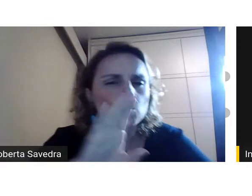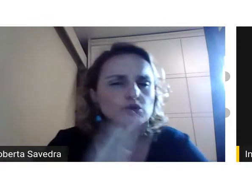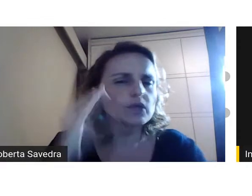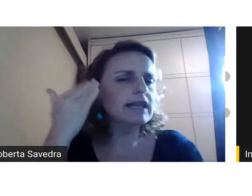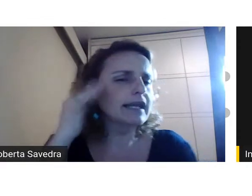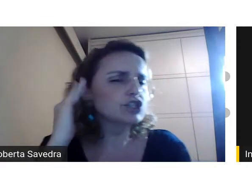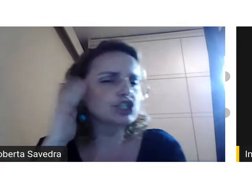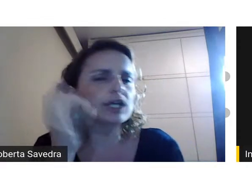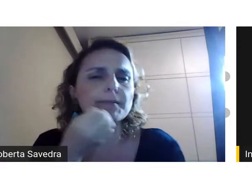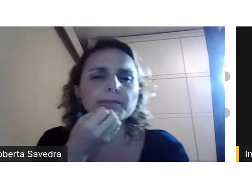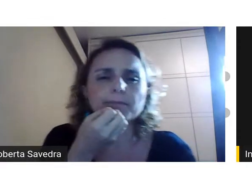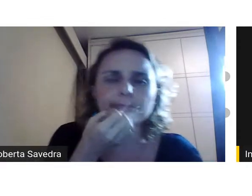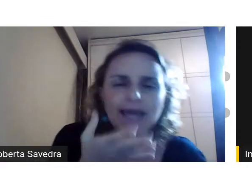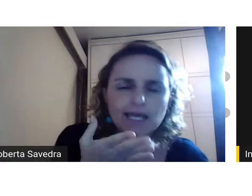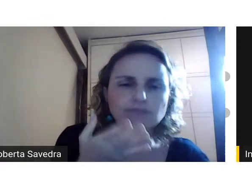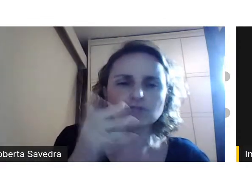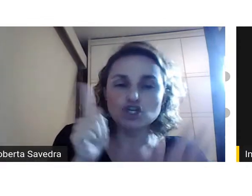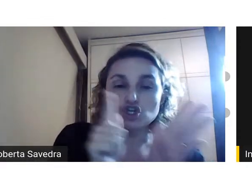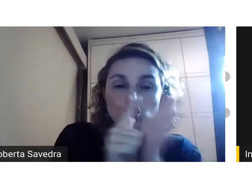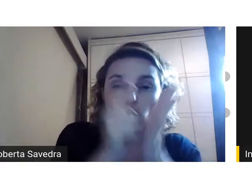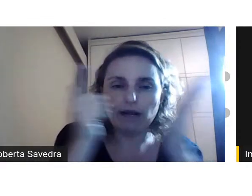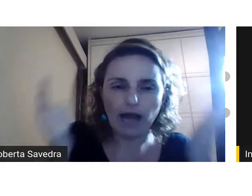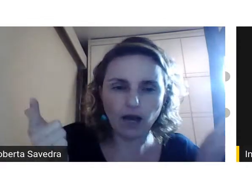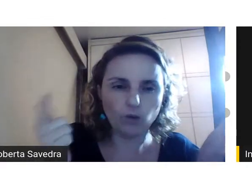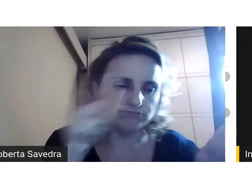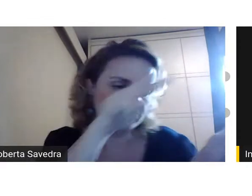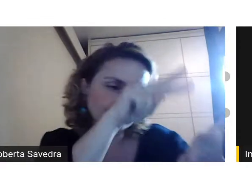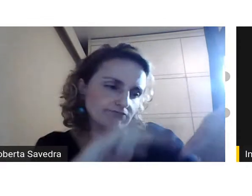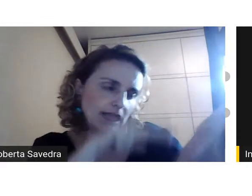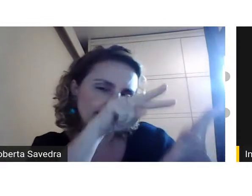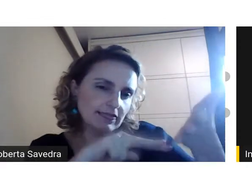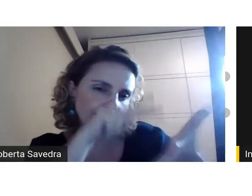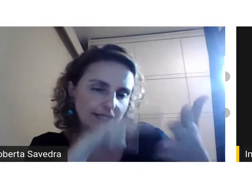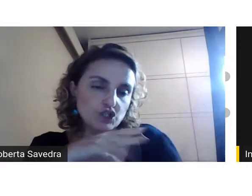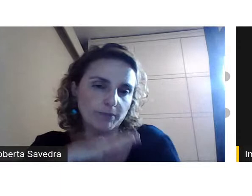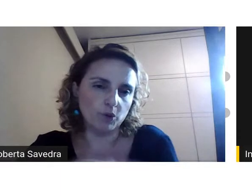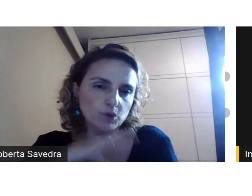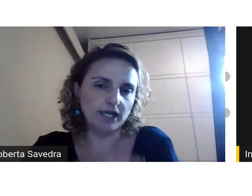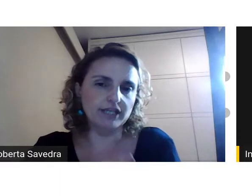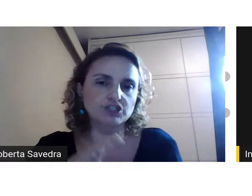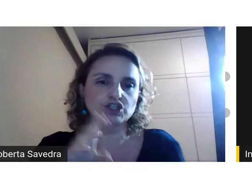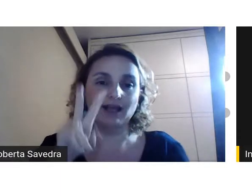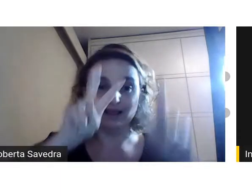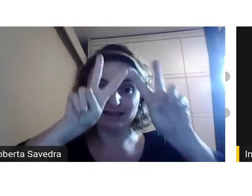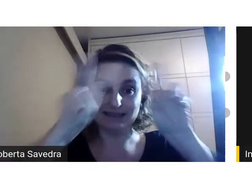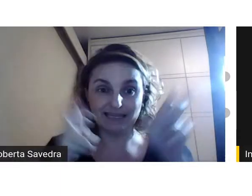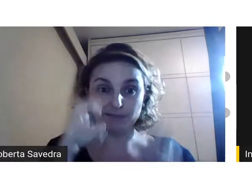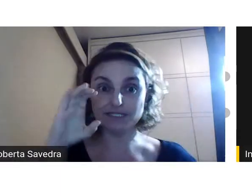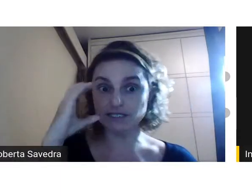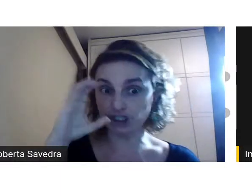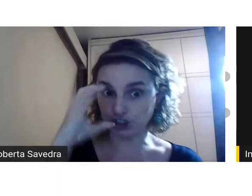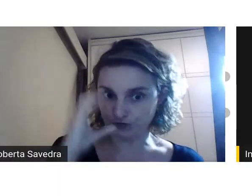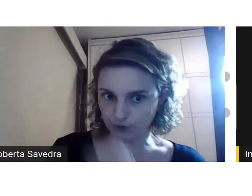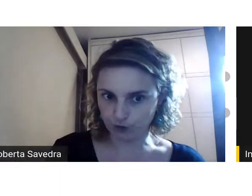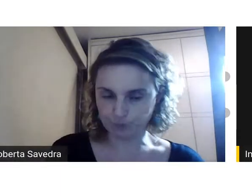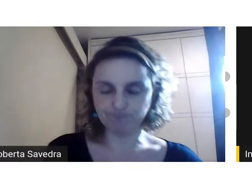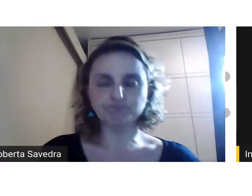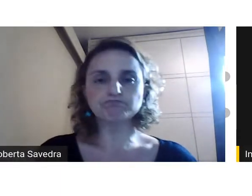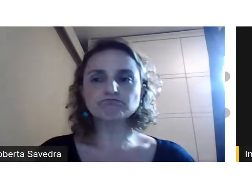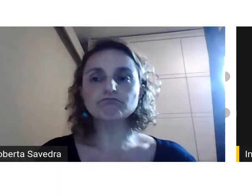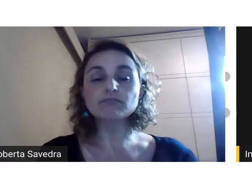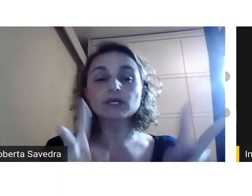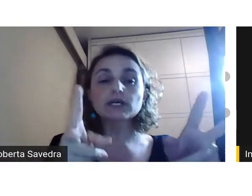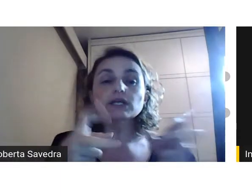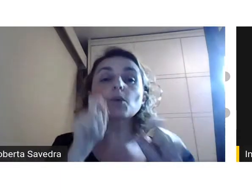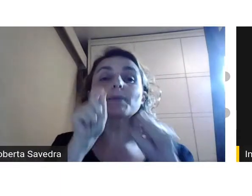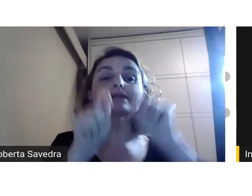pesquisa para saber se os alunos do curso eles conseguiram entender e internalizar aquele conteúdo e também ter